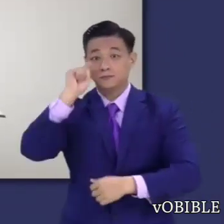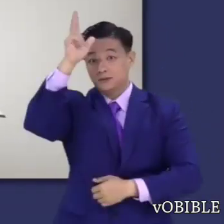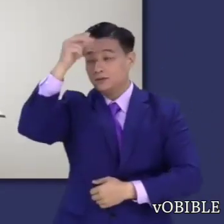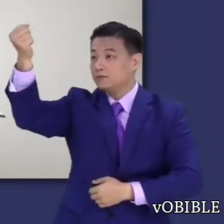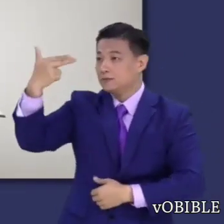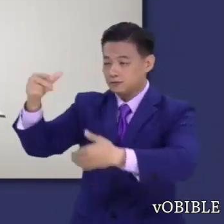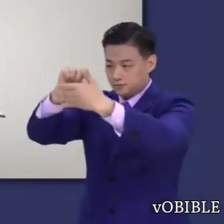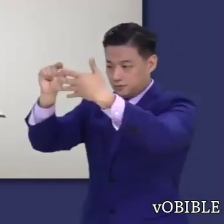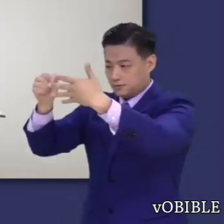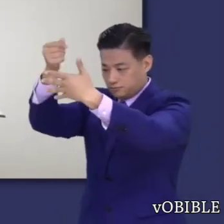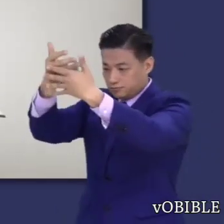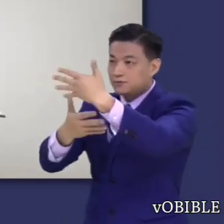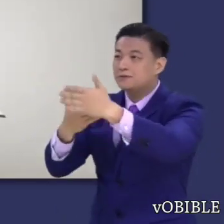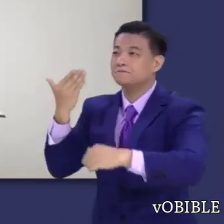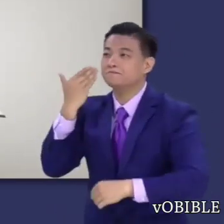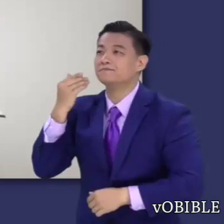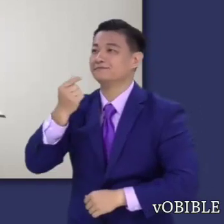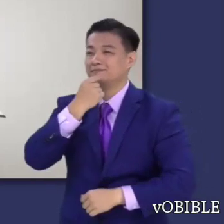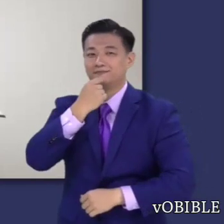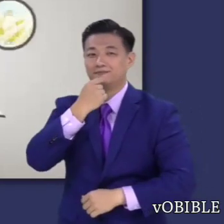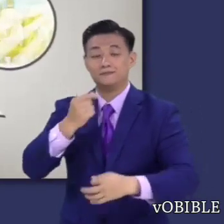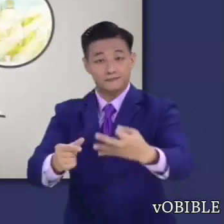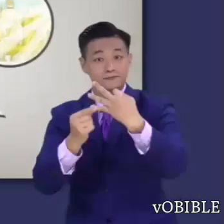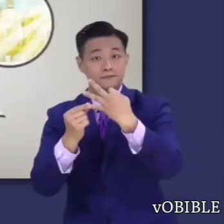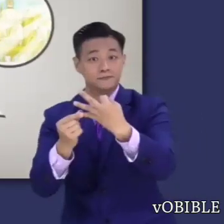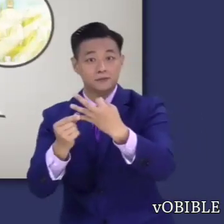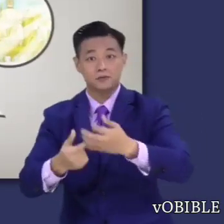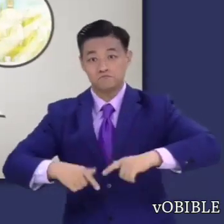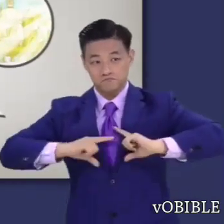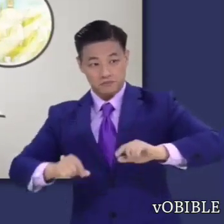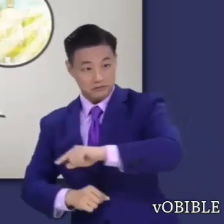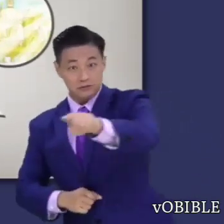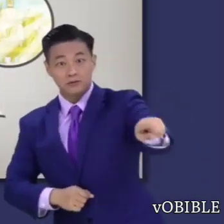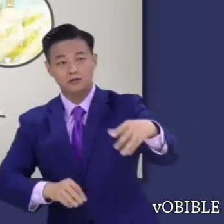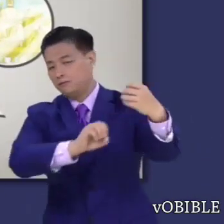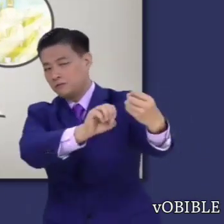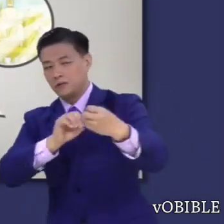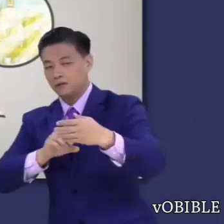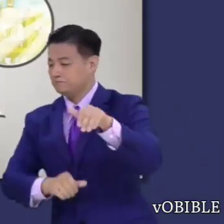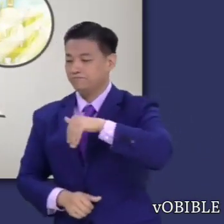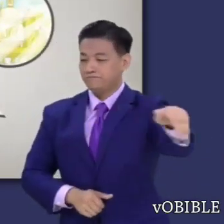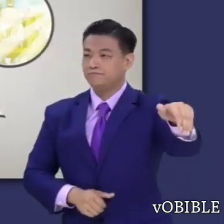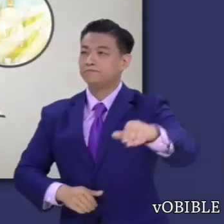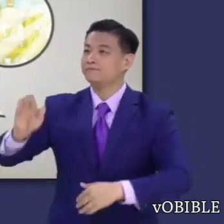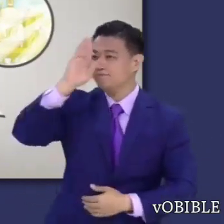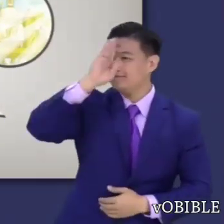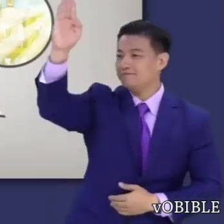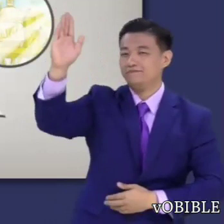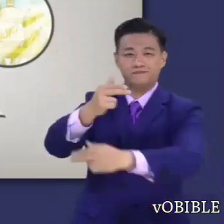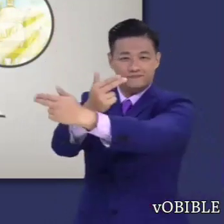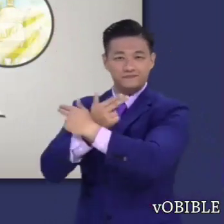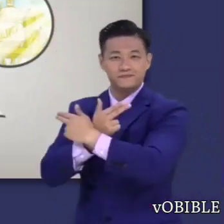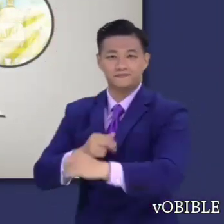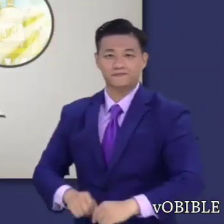他们能够按照上帝的种种诫命处事为人，以及基督徒坚决抵抗叛道势力，就有希